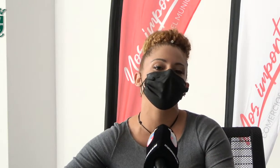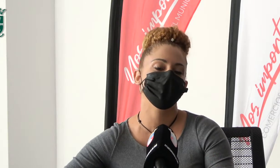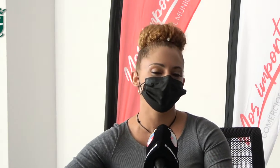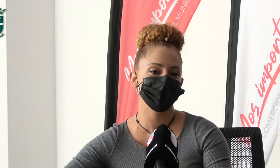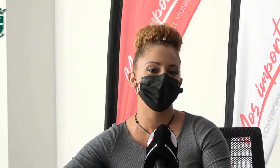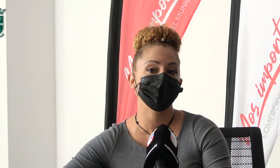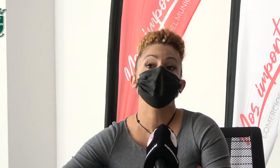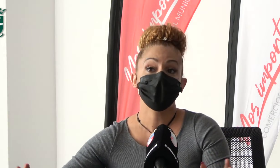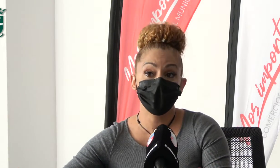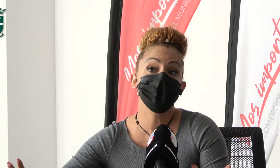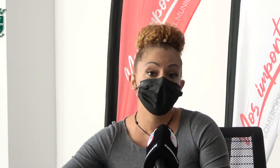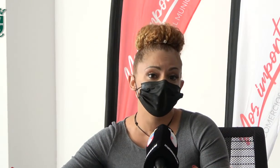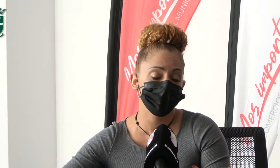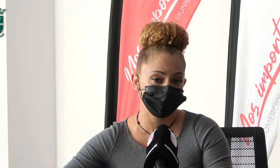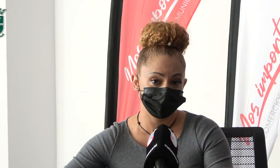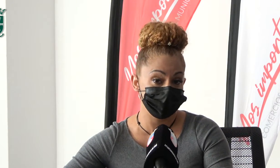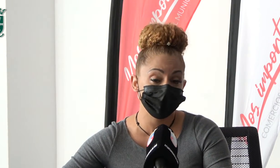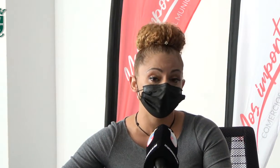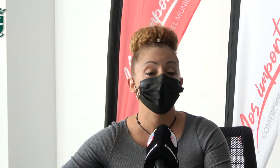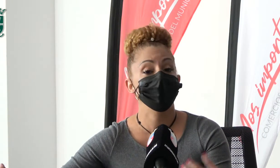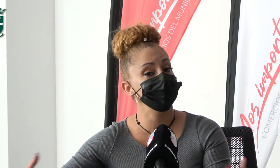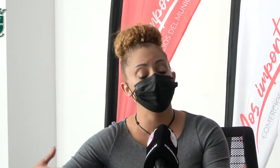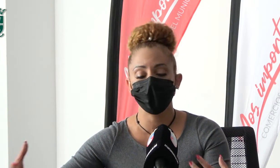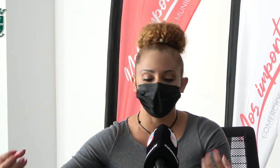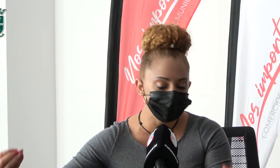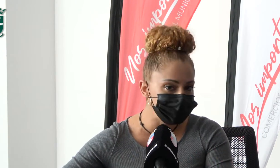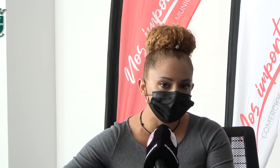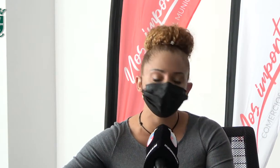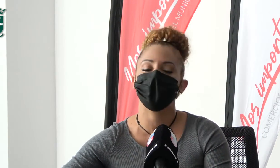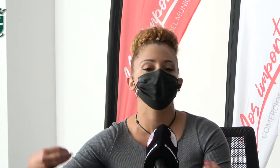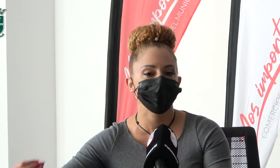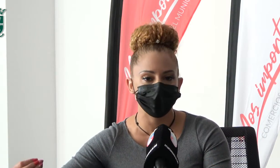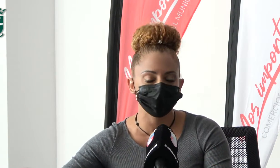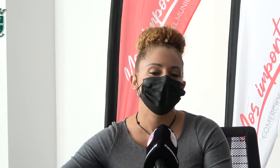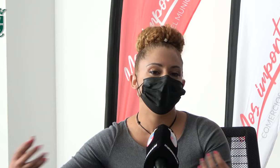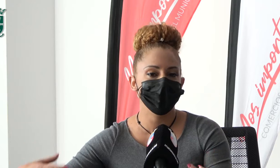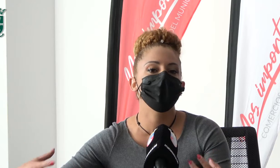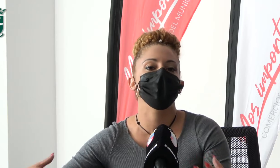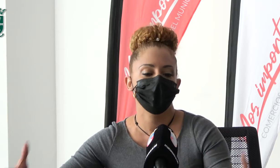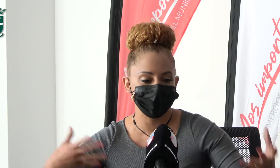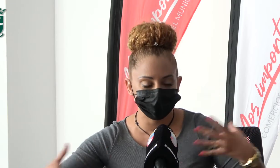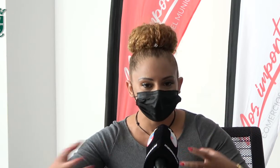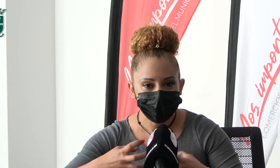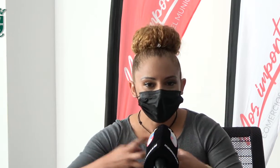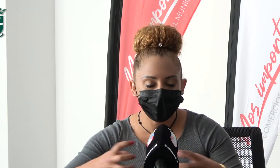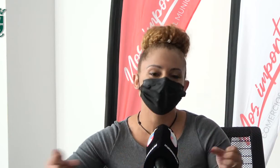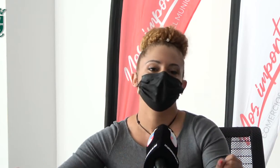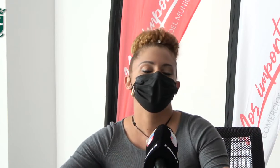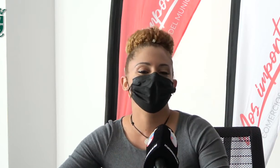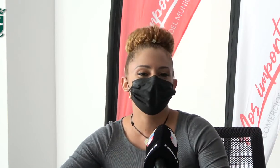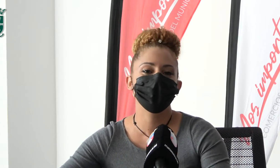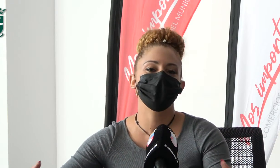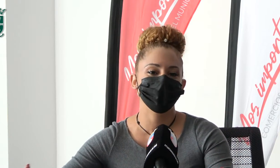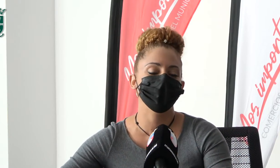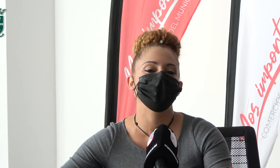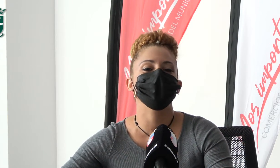de dinamización que se realiza, pues el pueblo conoce de esto. De esta forma nos apoyamos, ayudamos a que el pueblo esté más